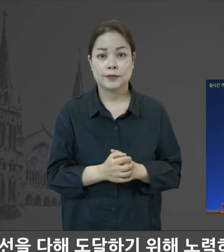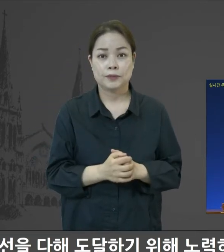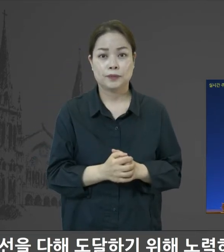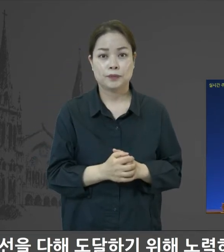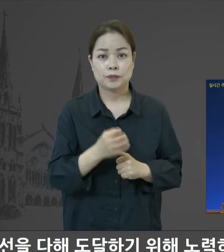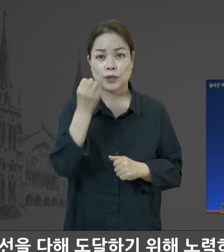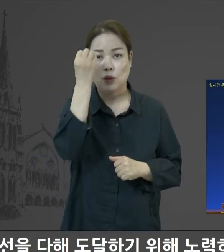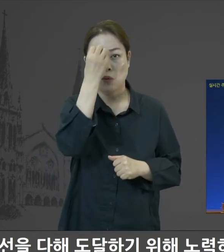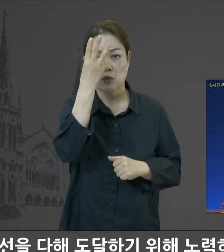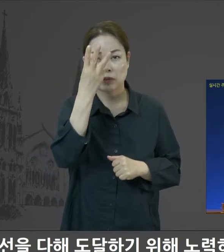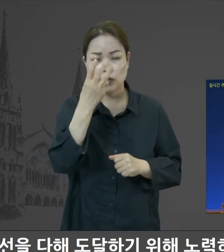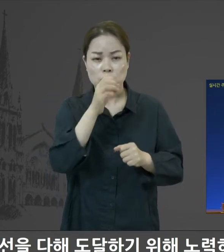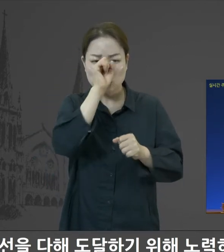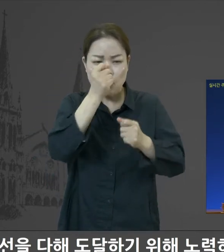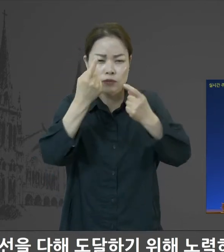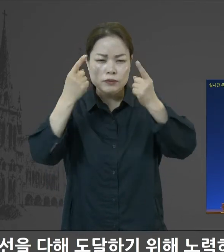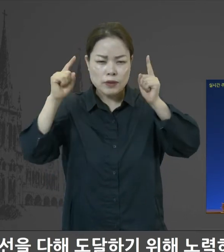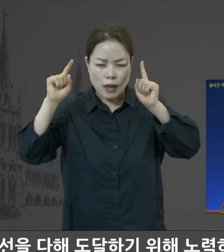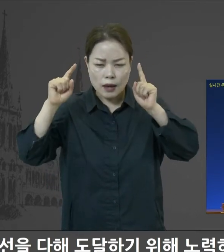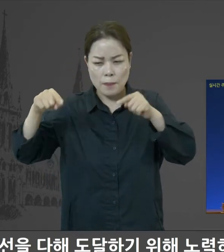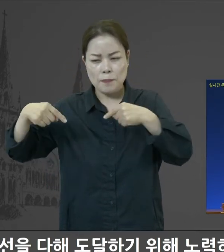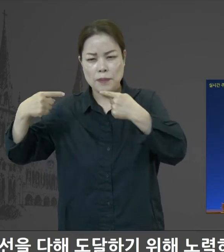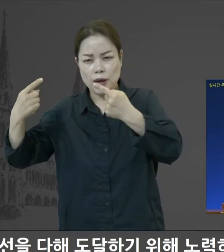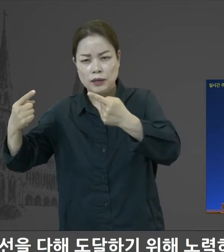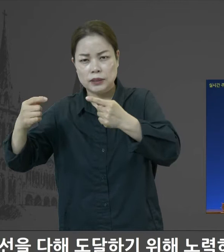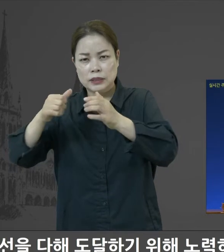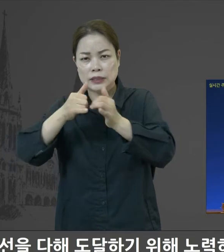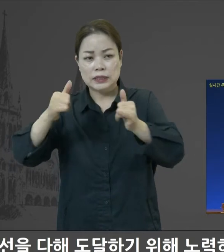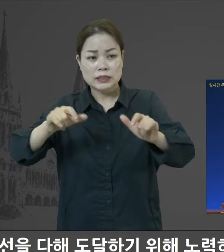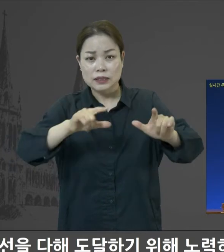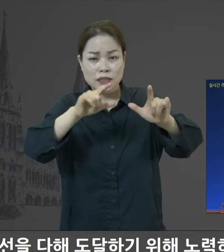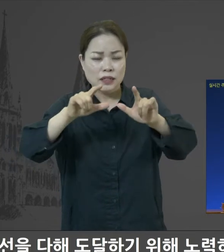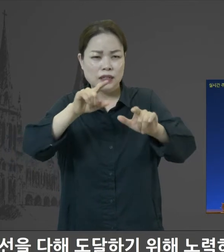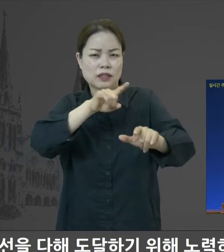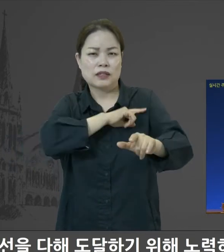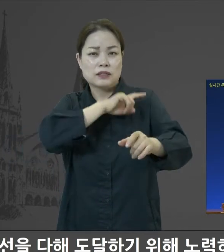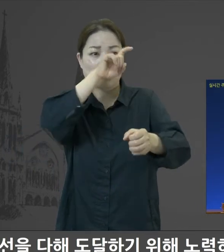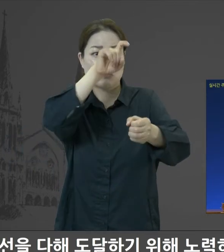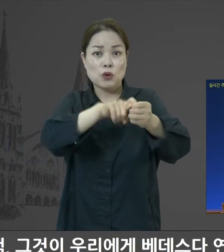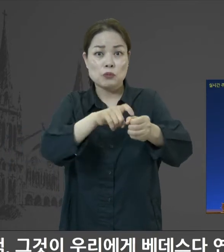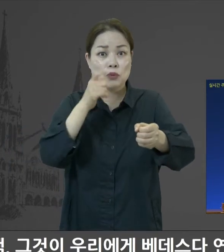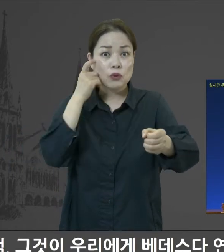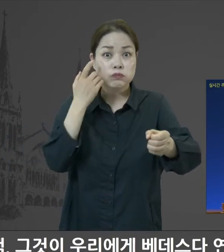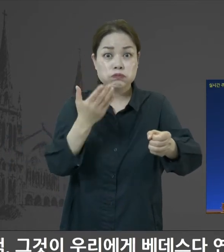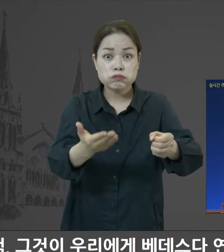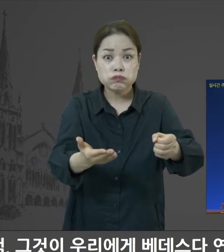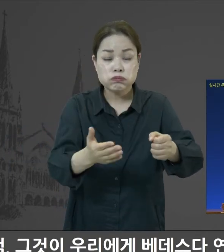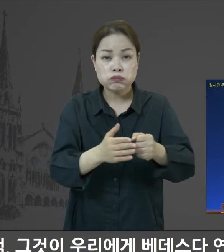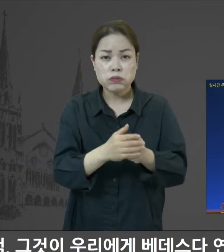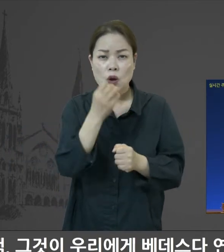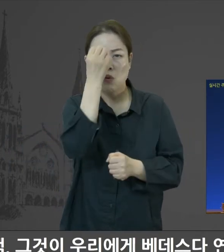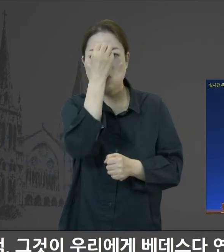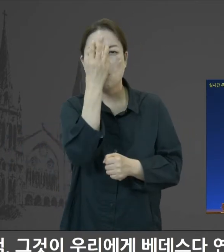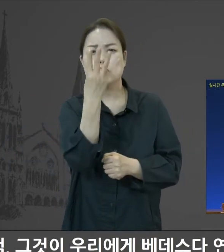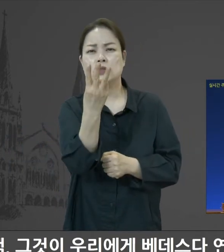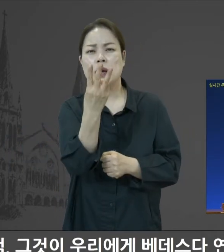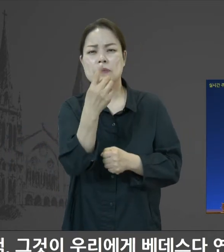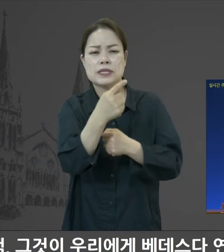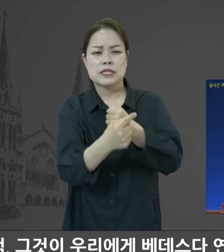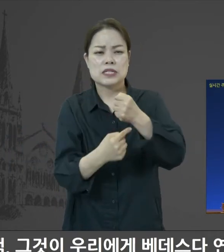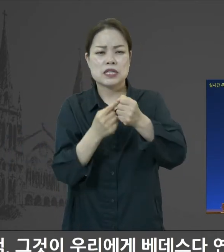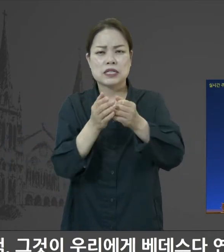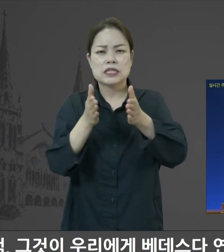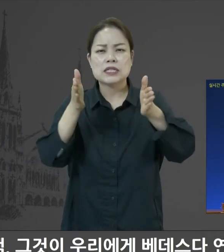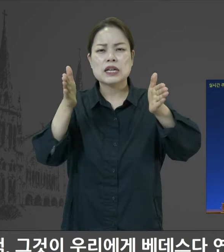고3 수험생들은 좋은 대학 들어가는 것이 그들의 인생의 가장 중요한 목표가 아닐까요? 적어도 고3 이 1년의